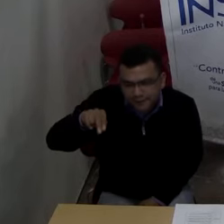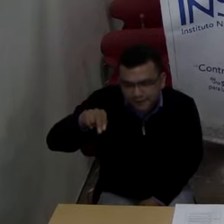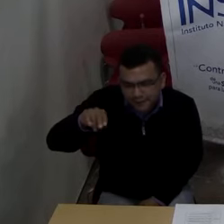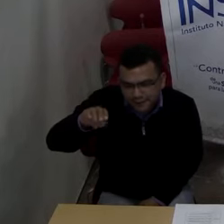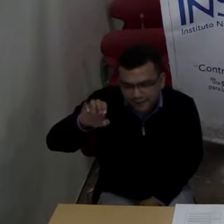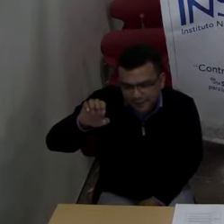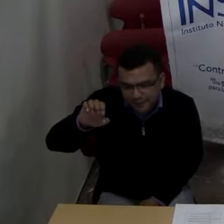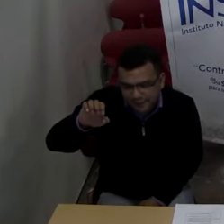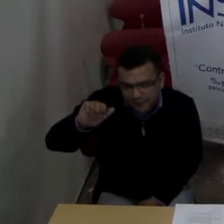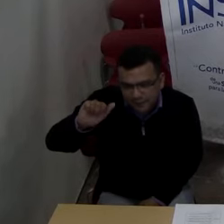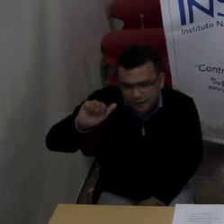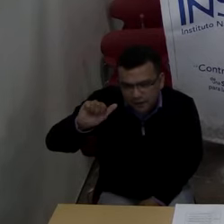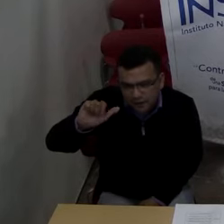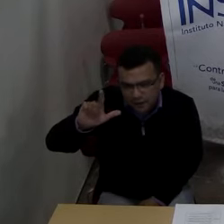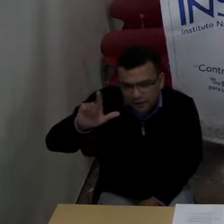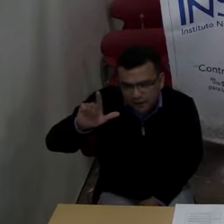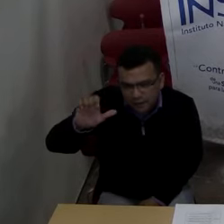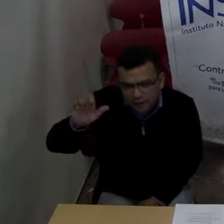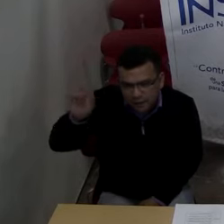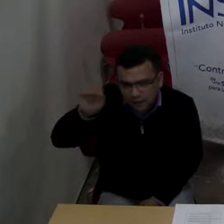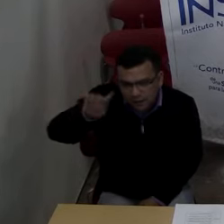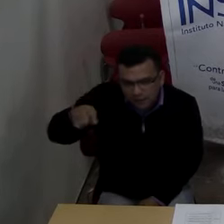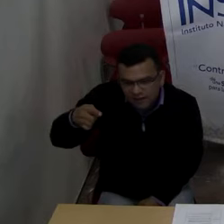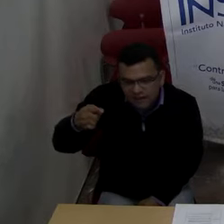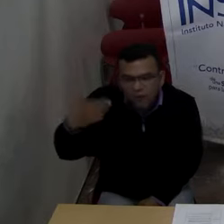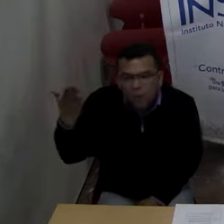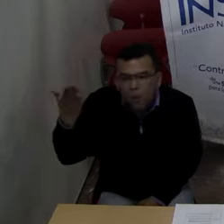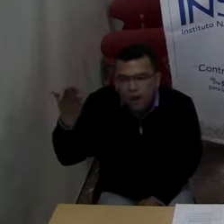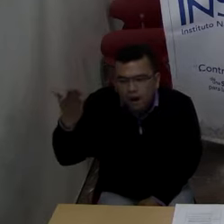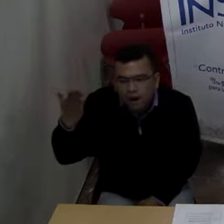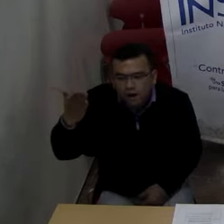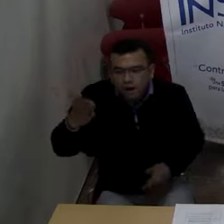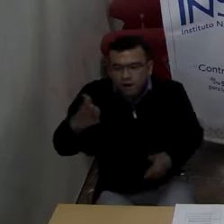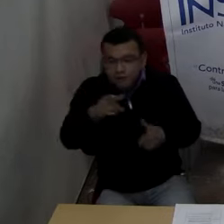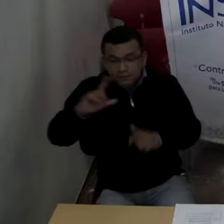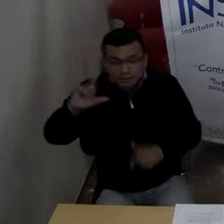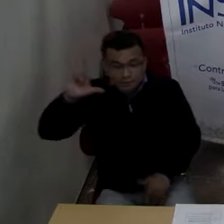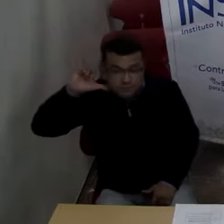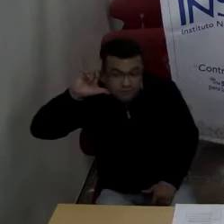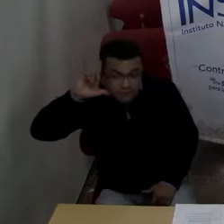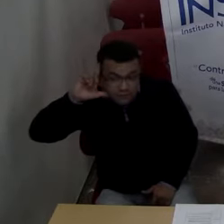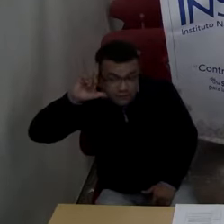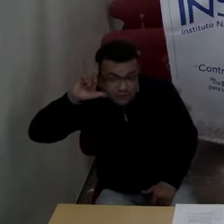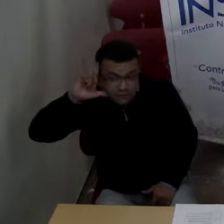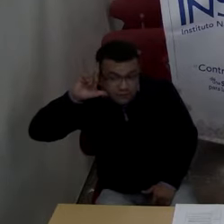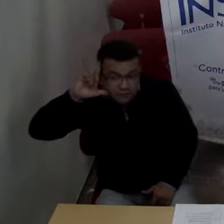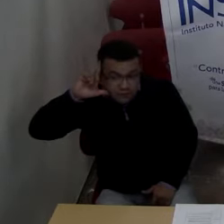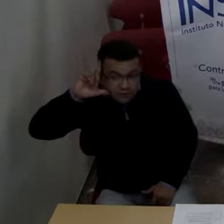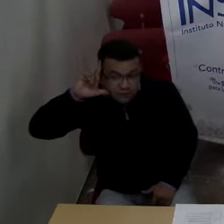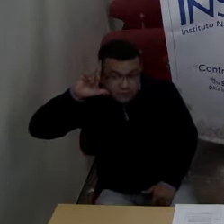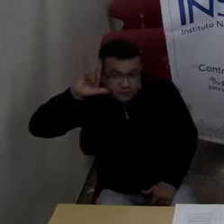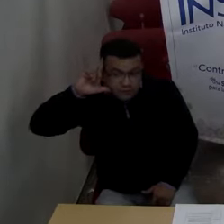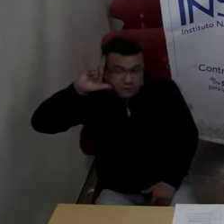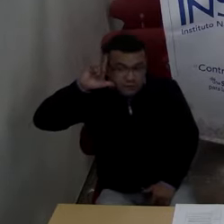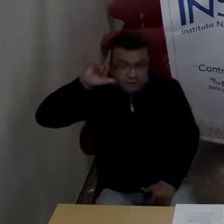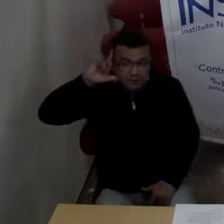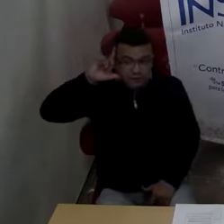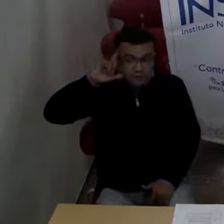estructura que une la vagina con el ano. Esta es una zona muscular